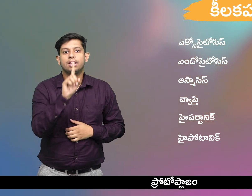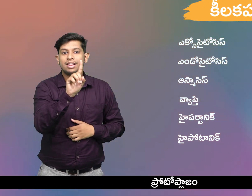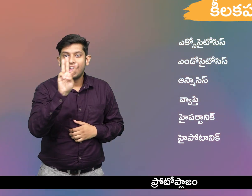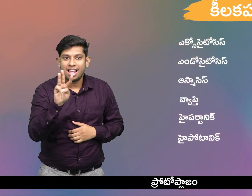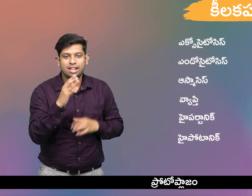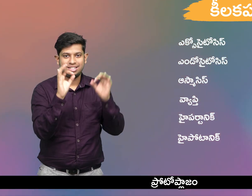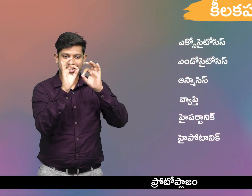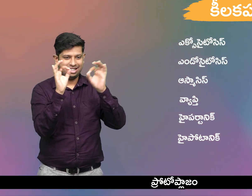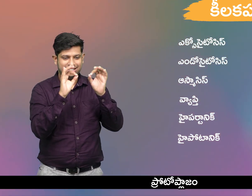ప్రోటోప్లాజం.